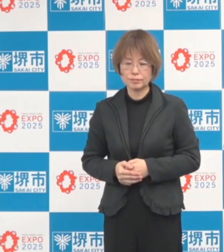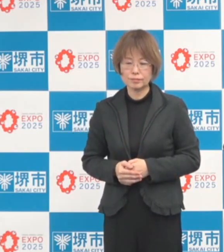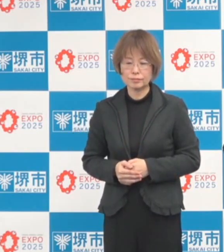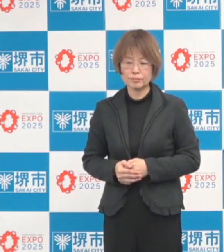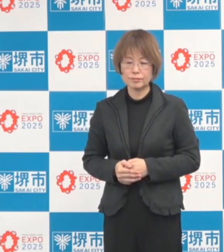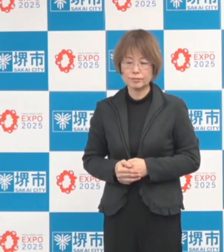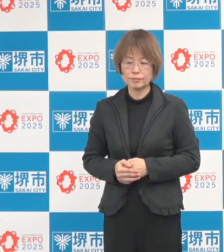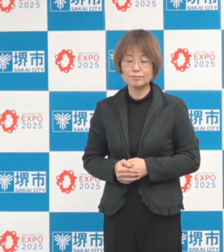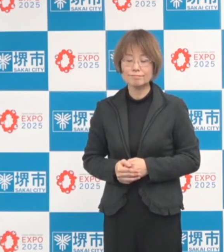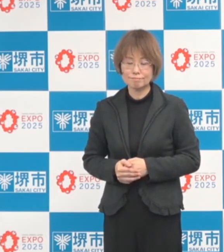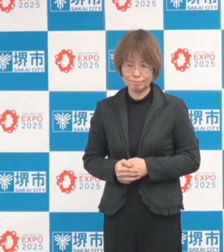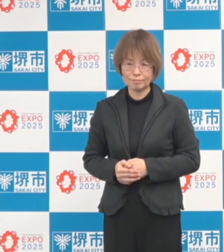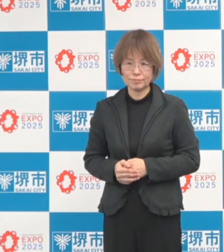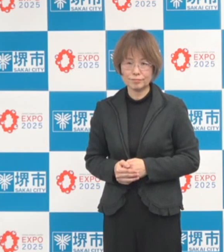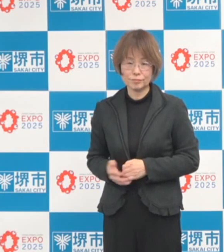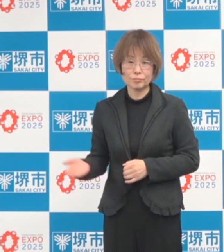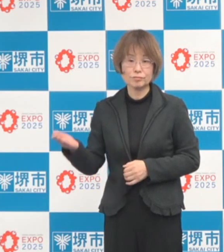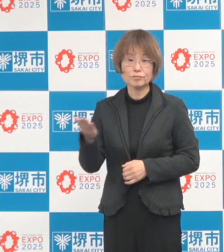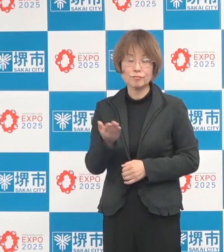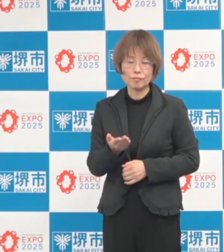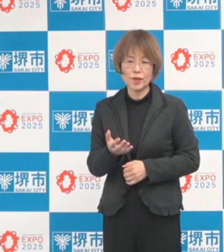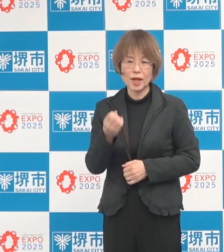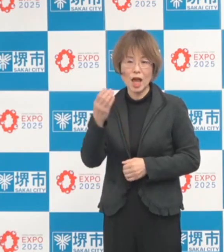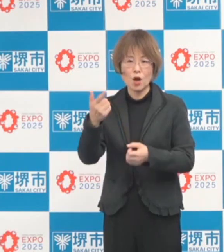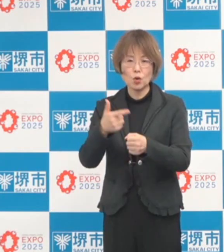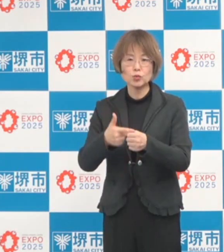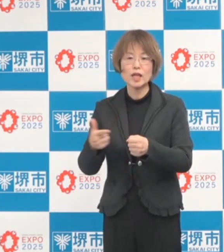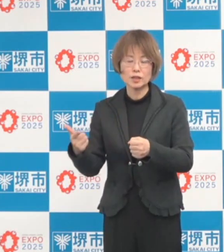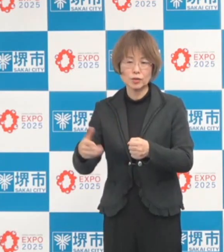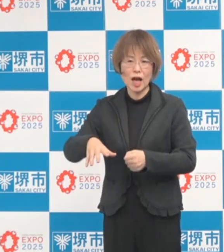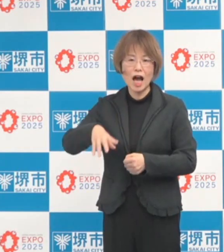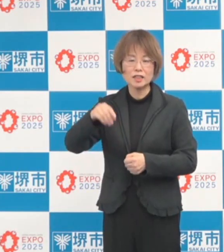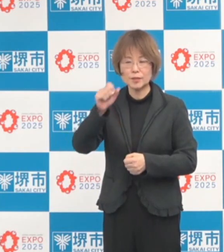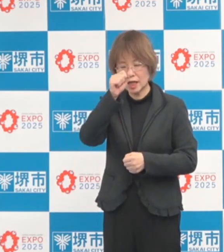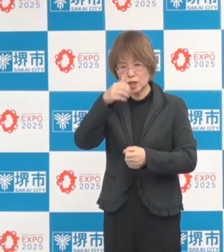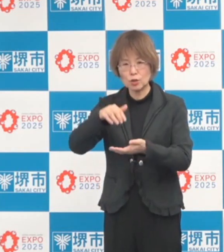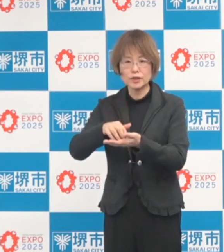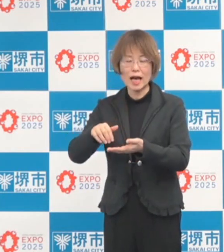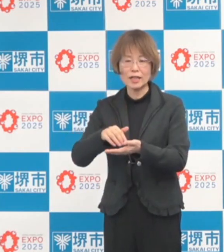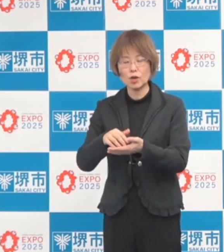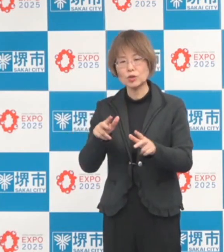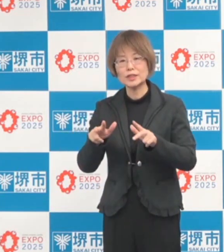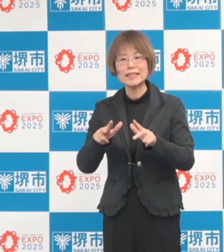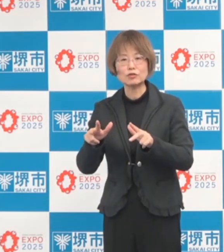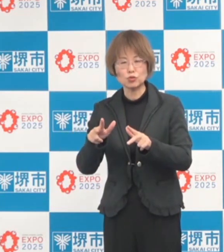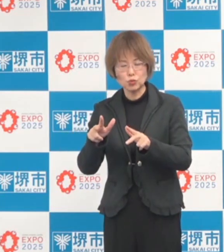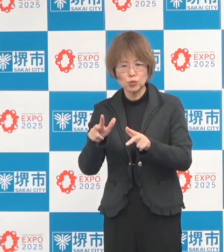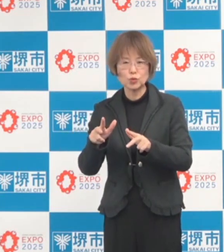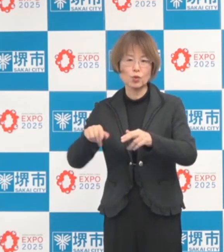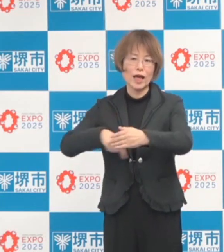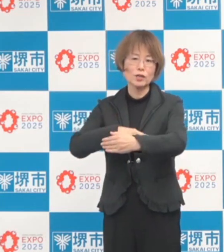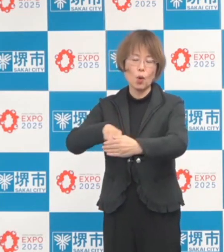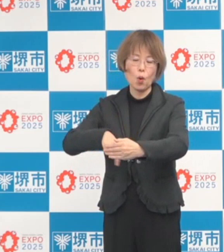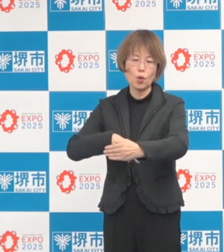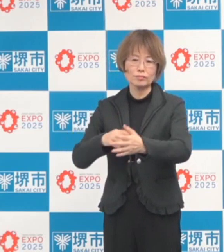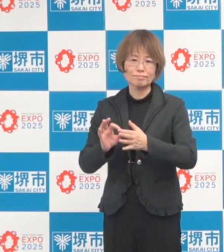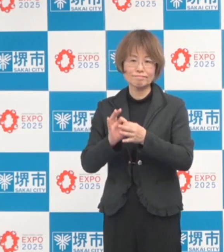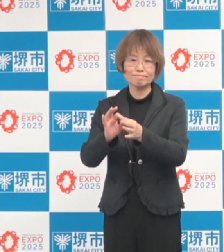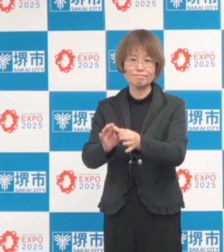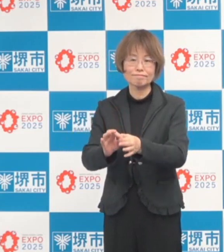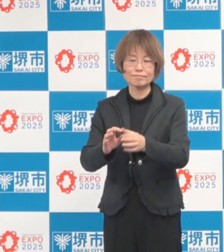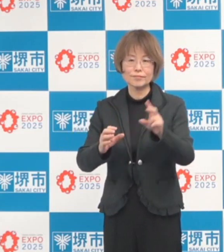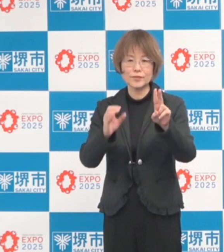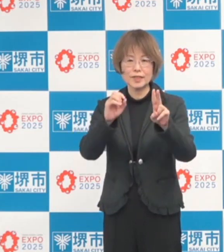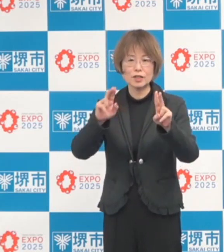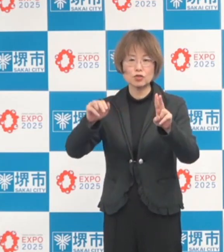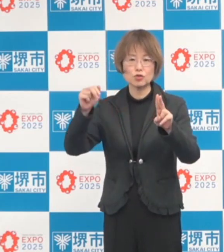はい、続きまして、令和6年度の当初予算案の施策の概要についてお伝えをいたします。